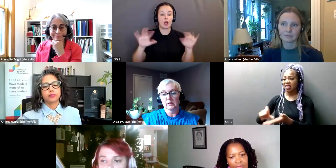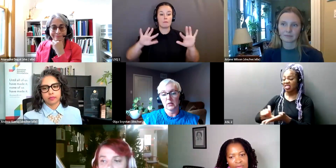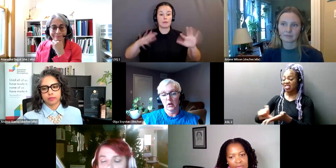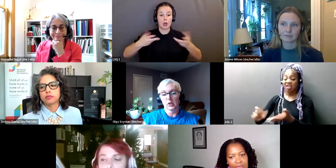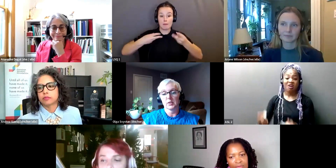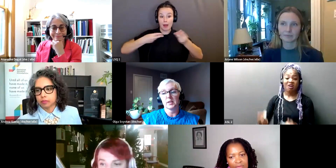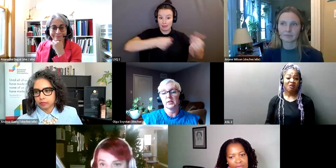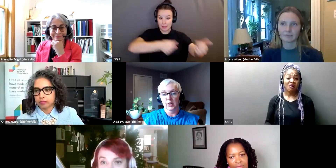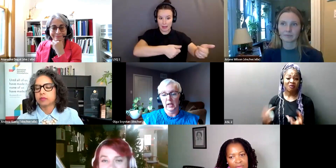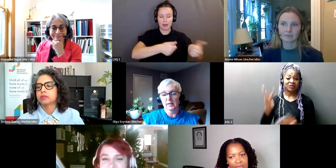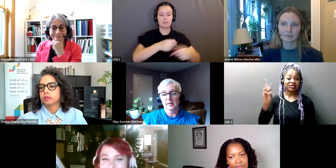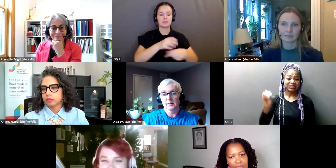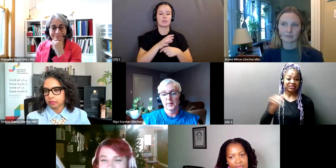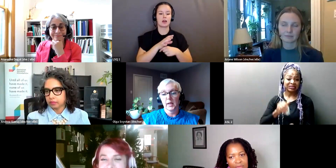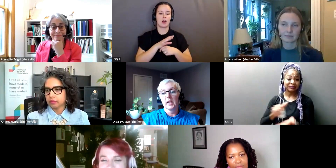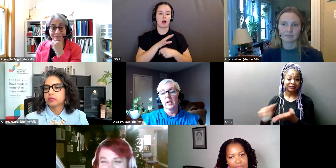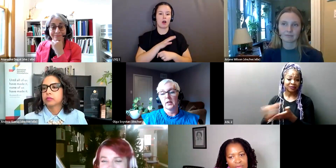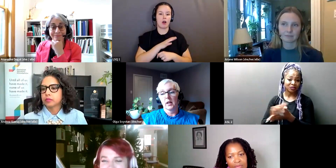dépensé?